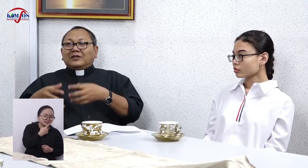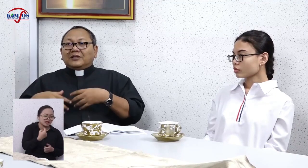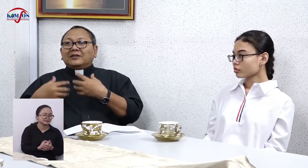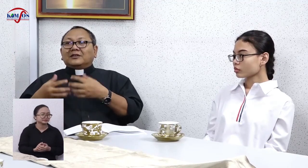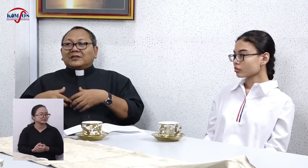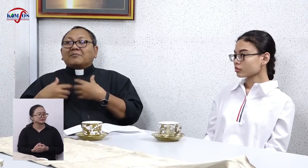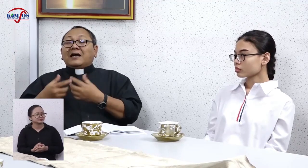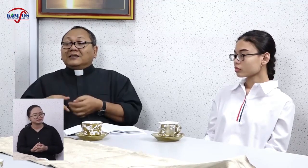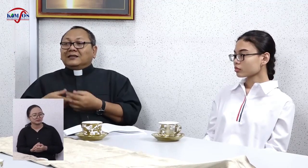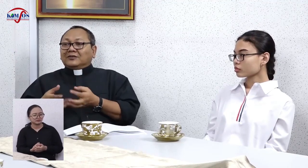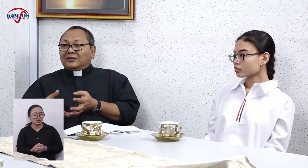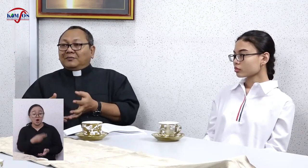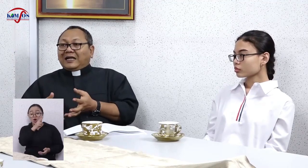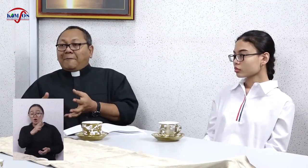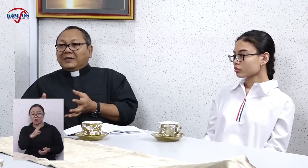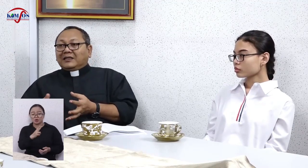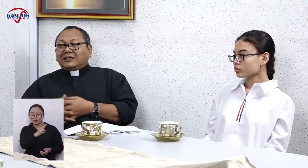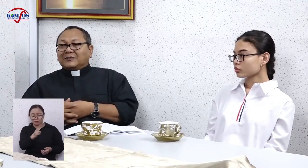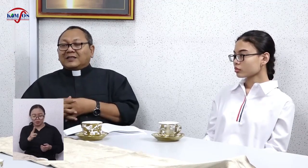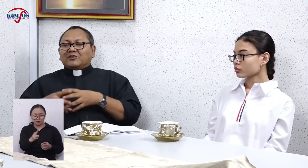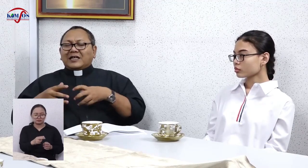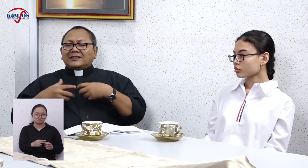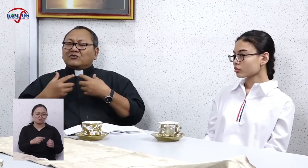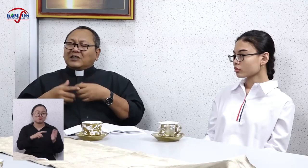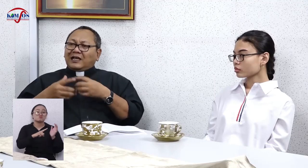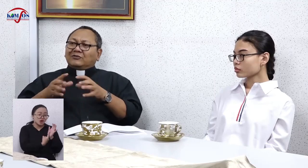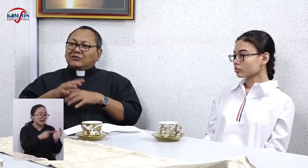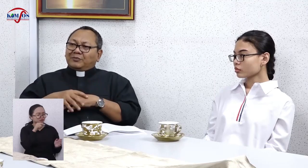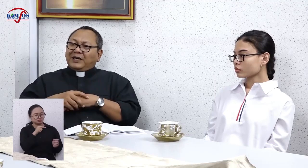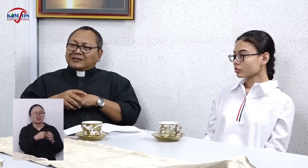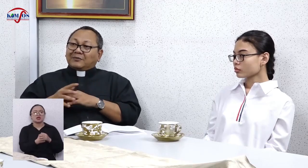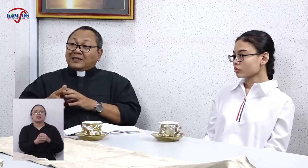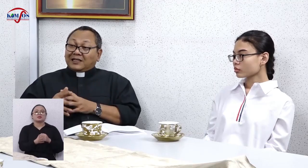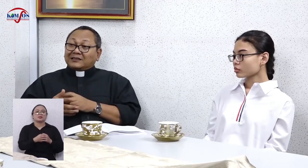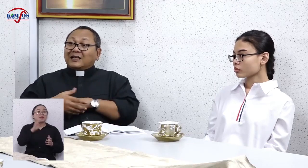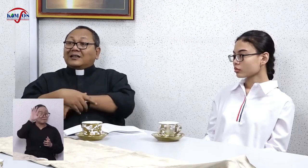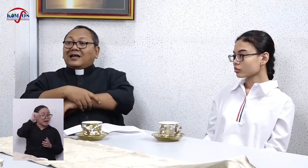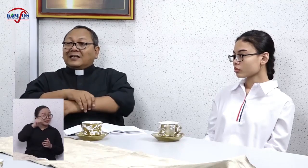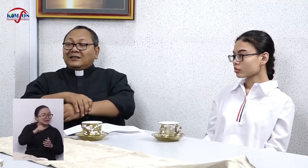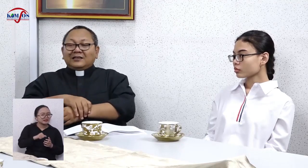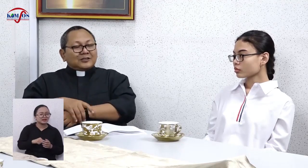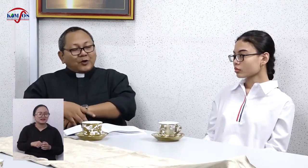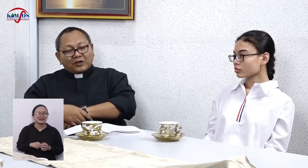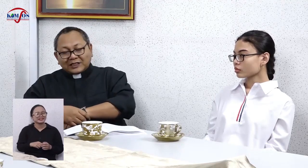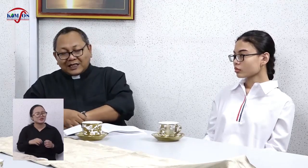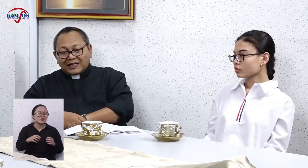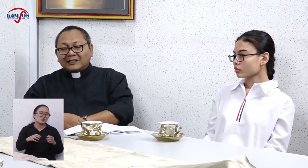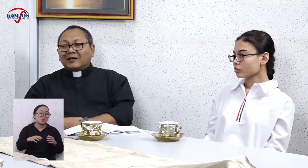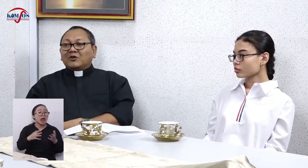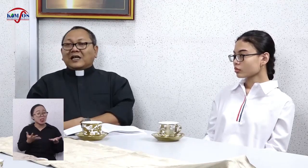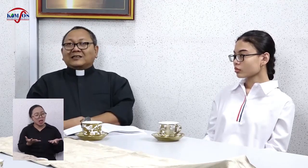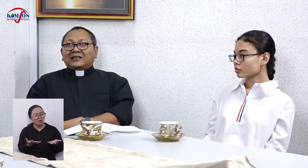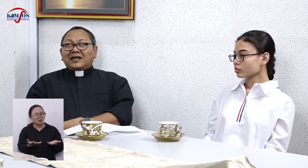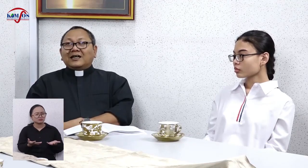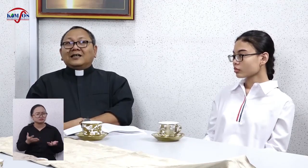itu terpanggil untuk mendampingi meskipun saya kesulitan untuk belajar bahasa isyarat Pokoknya saya